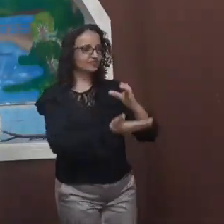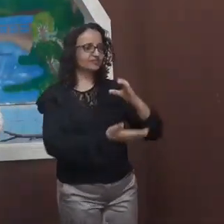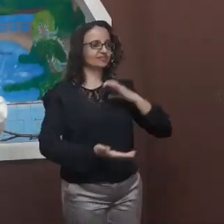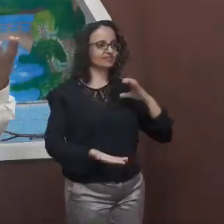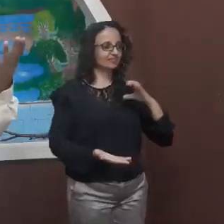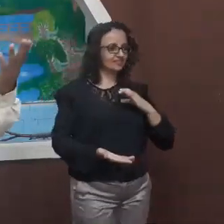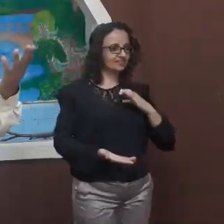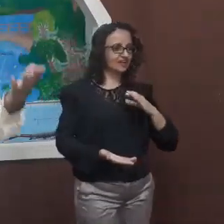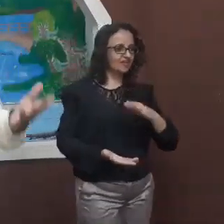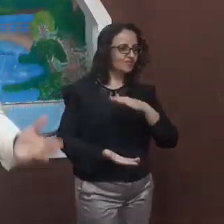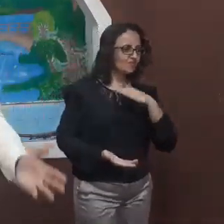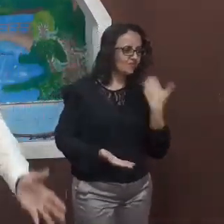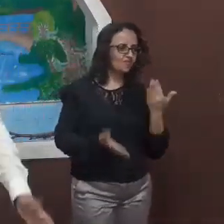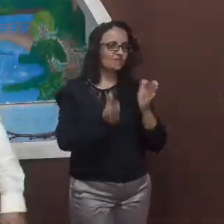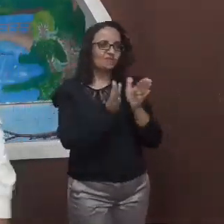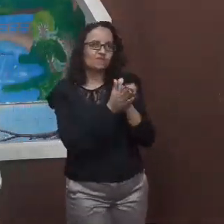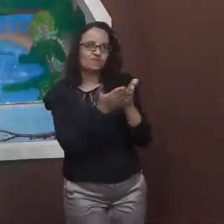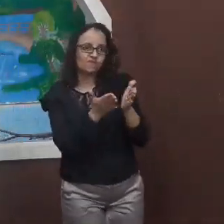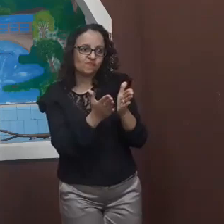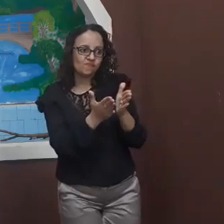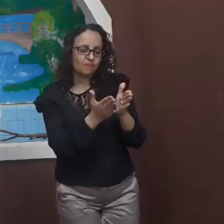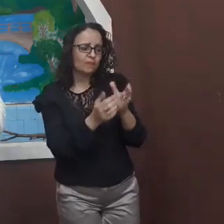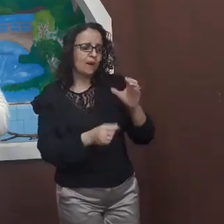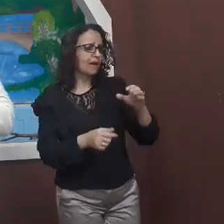e morrer rico.